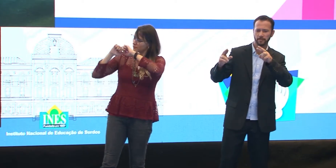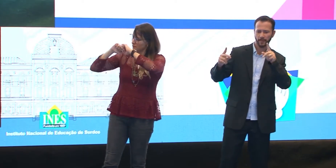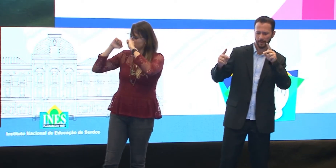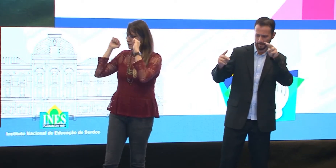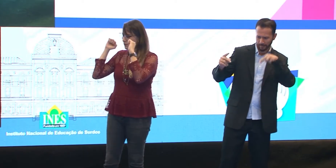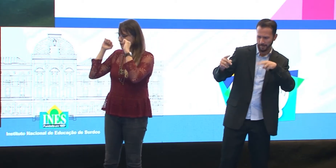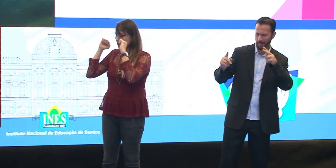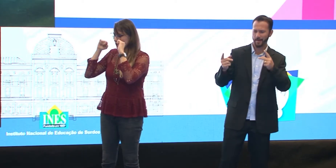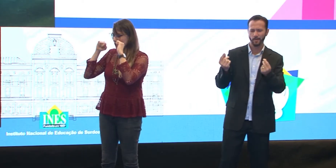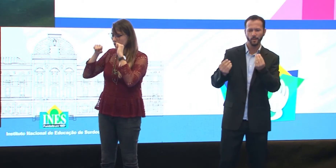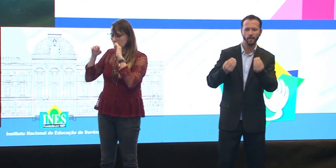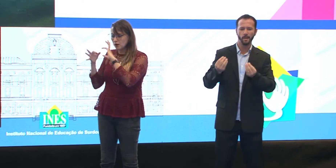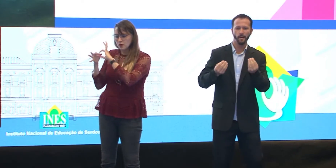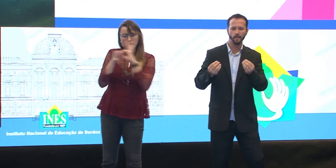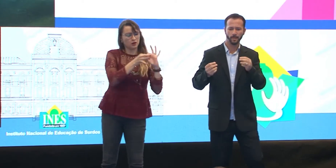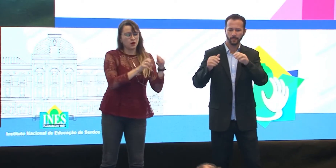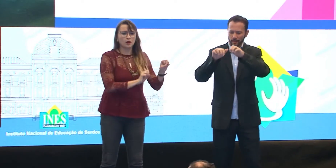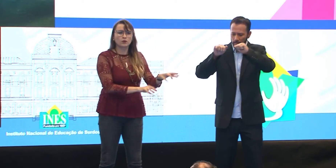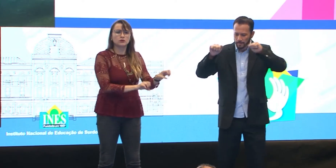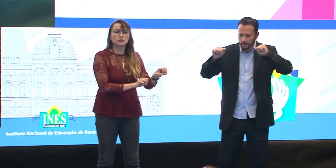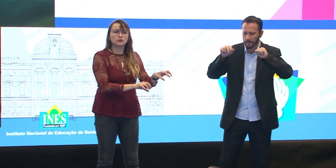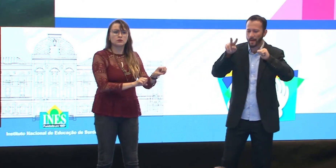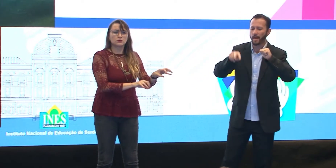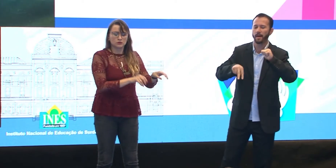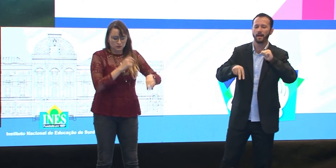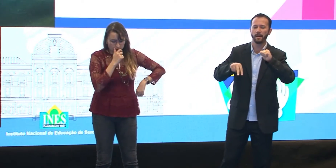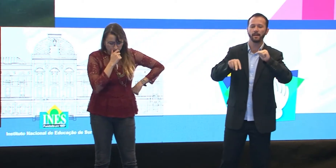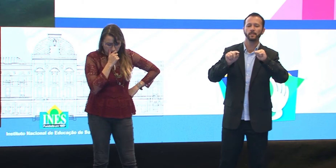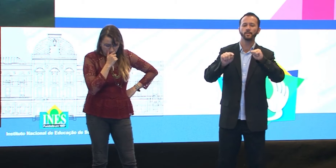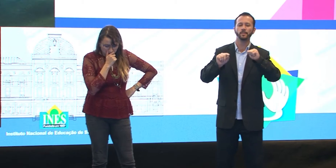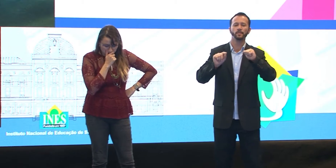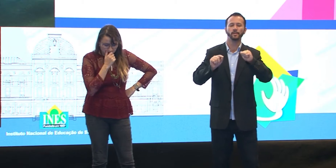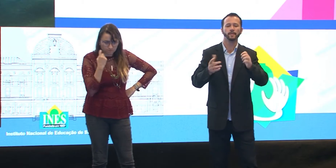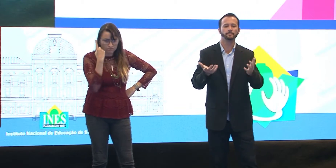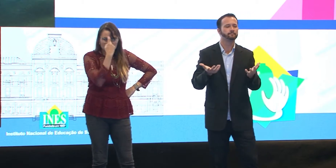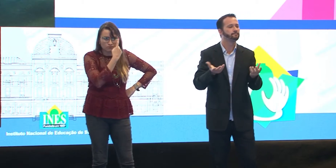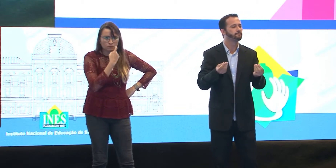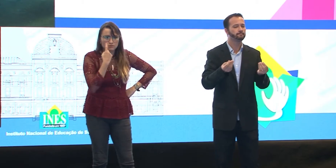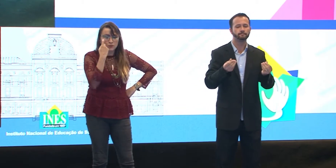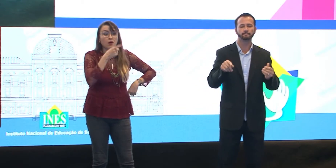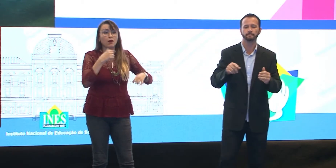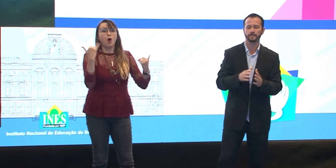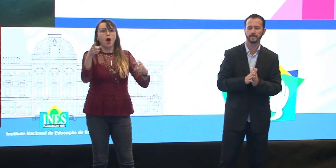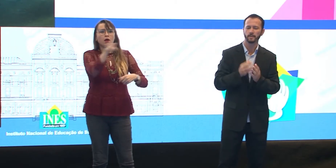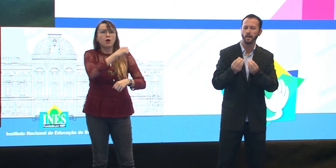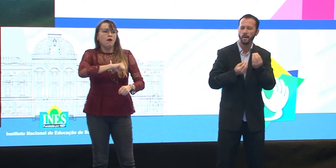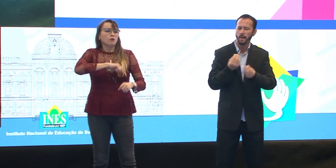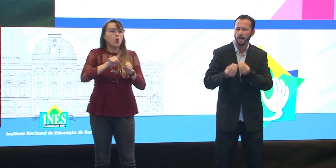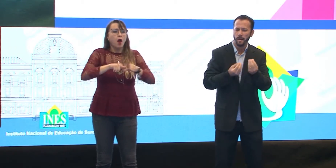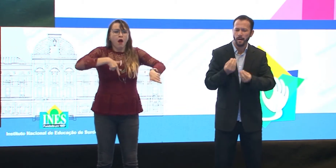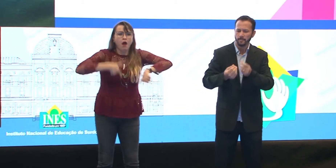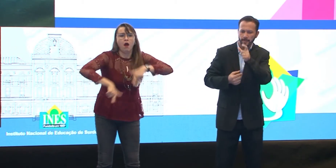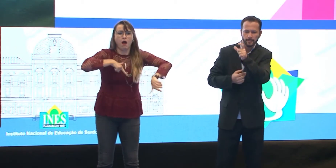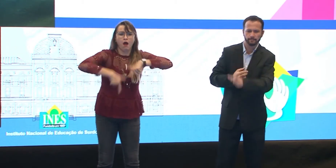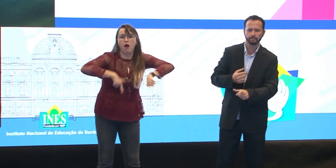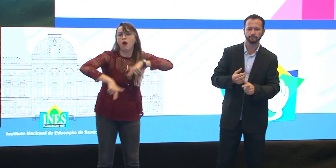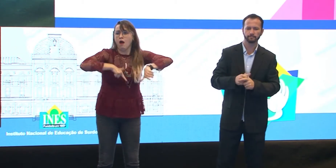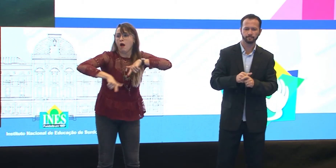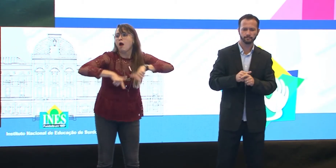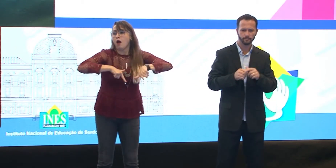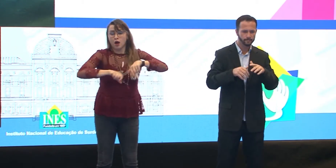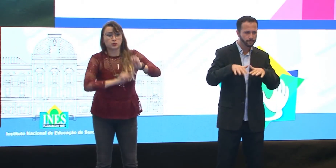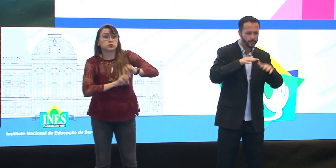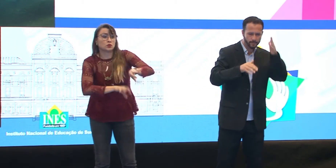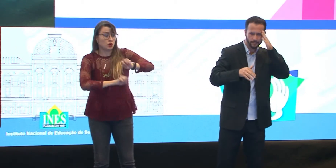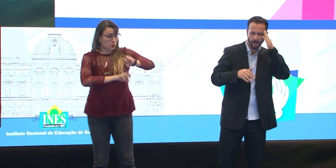esse indivíduo, quem que é essa pessoa. Porque saber quem é esse indivíduo vai influenciar na